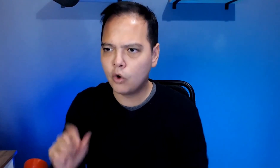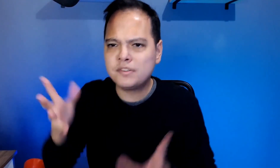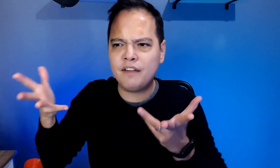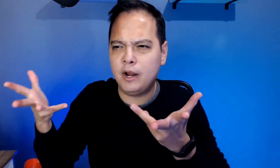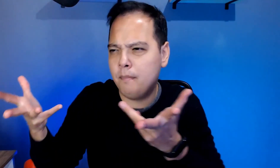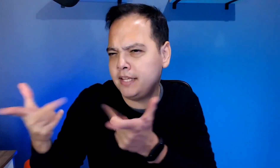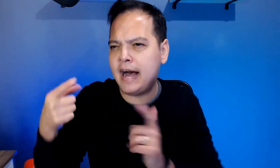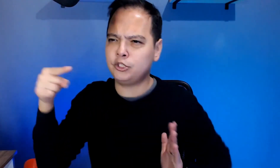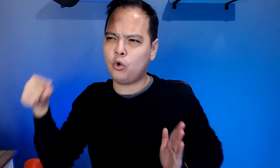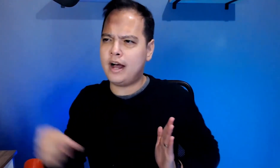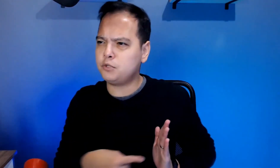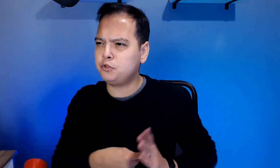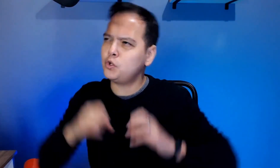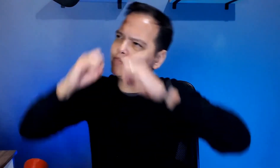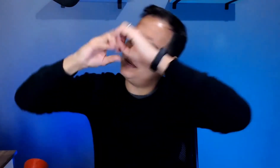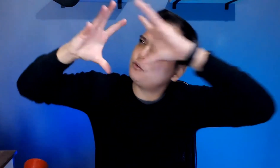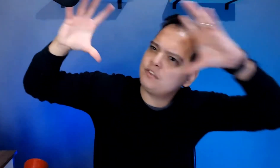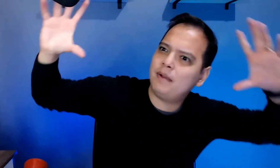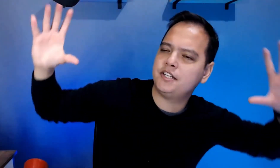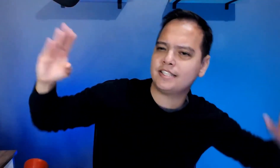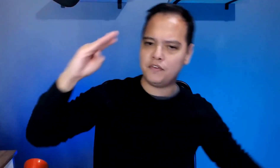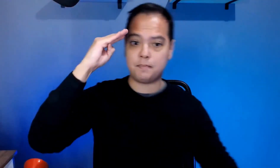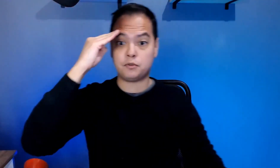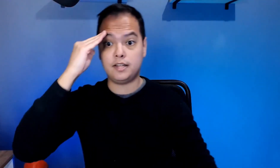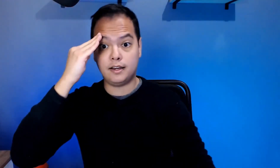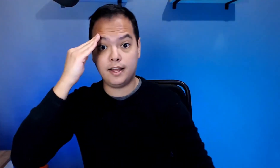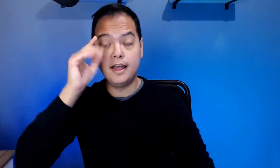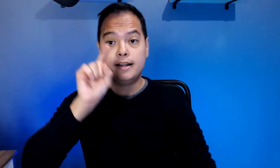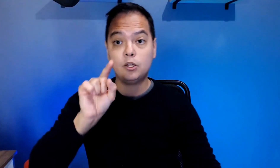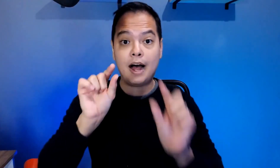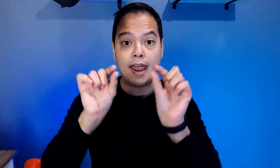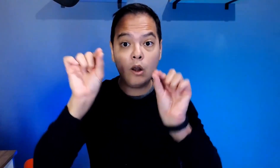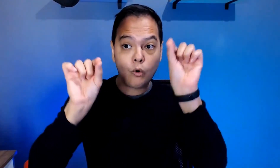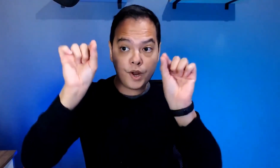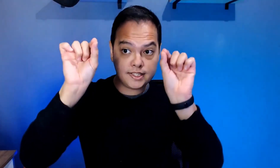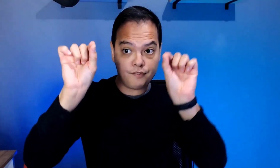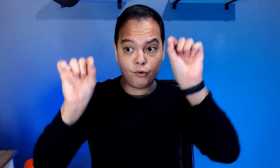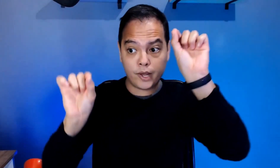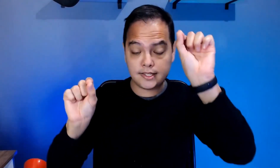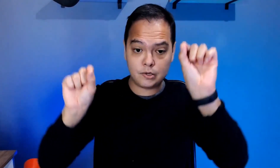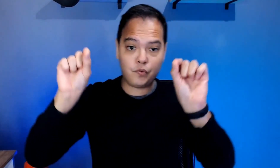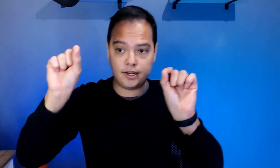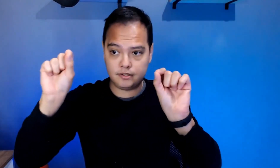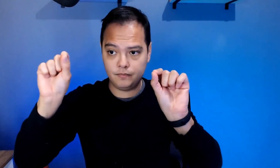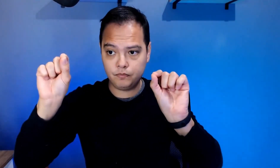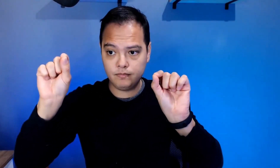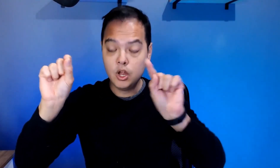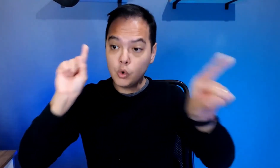falar com habilidade, tocar as pessoas, fazer a pessoa usar a imaginação, fazer a pessoa entender? Então, a eloquência e a fluência são diferentes. O surdo,